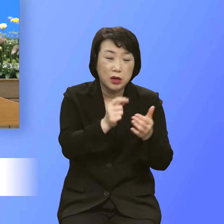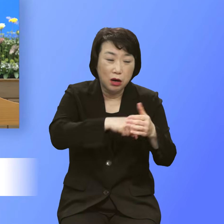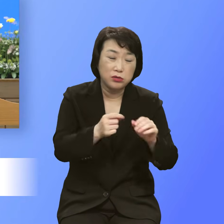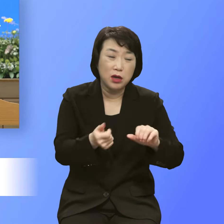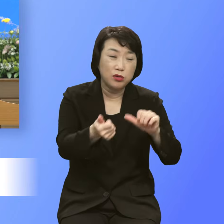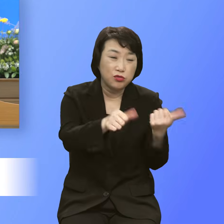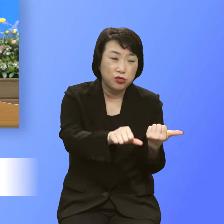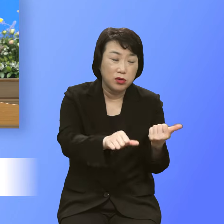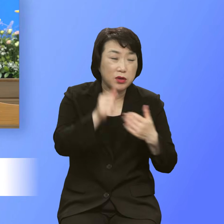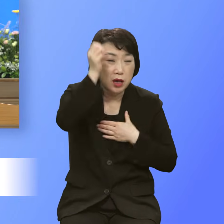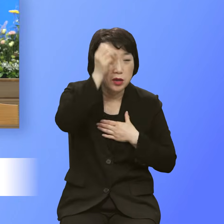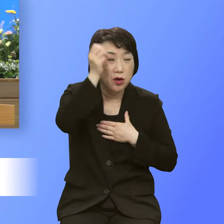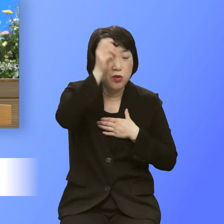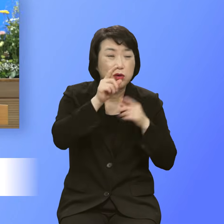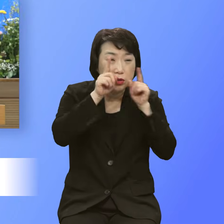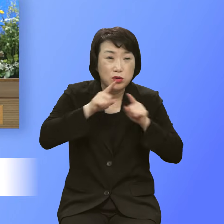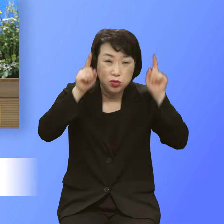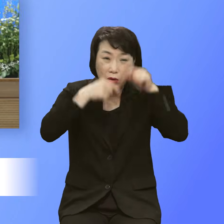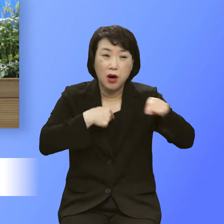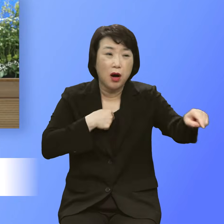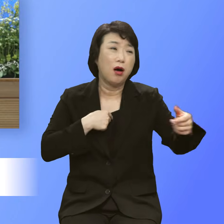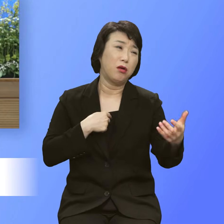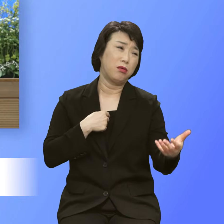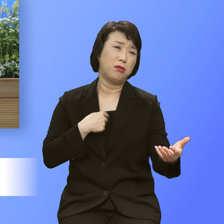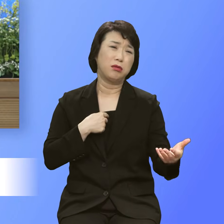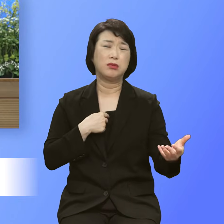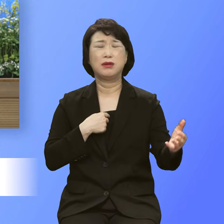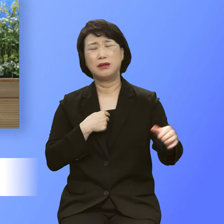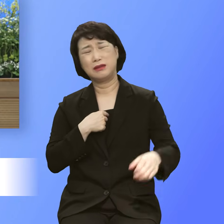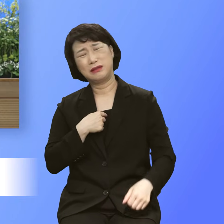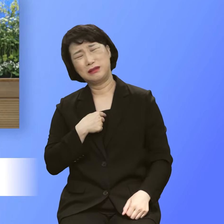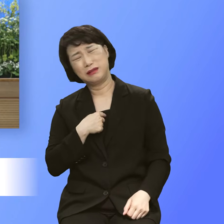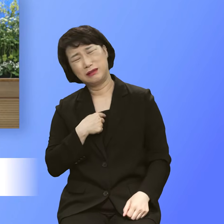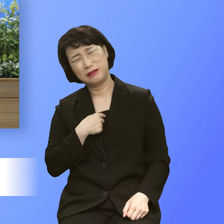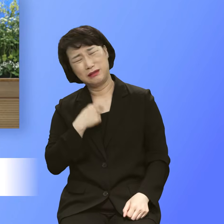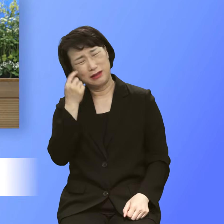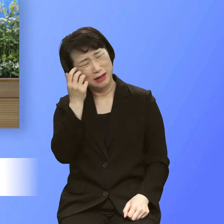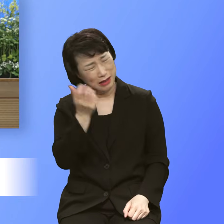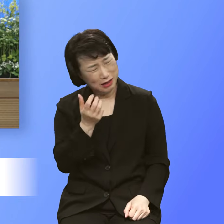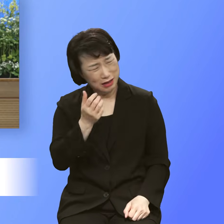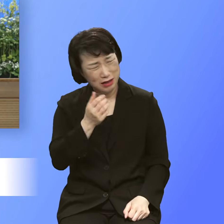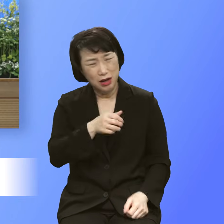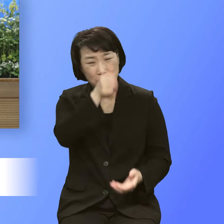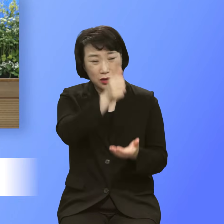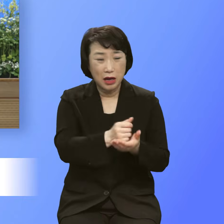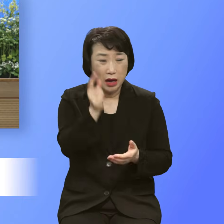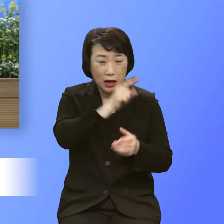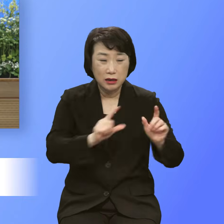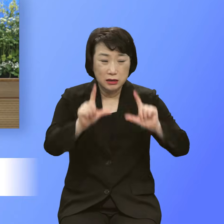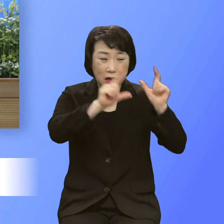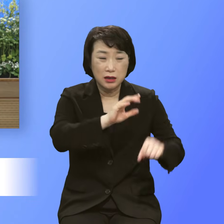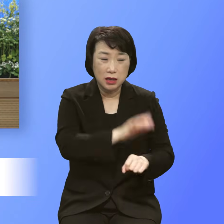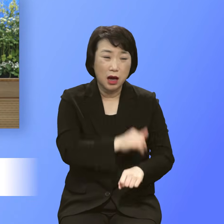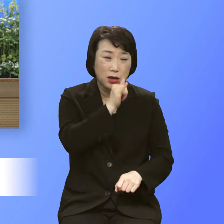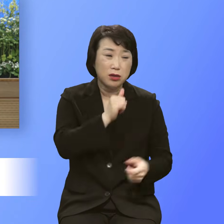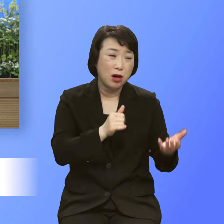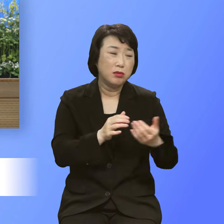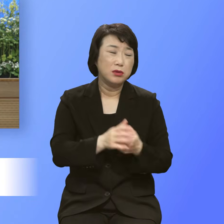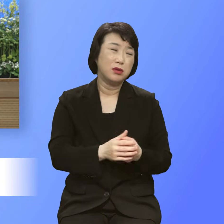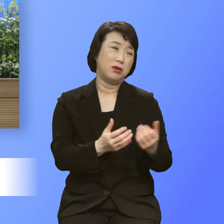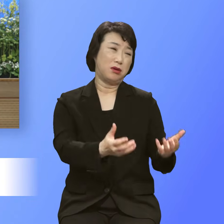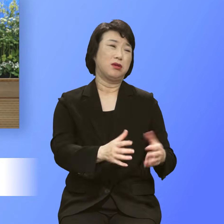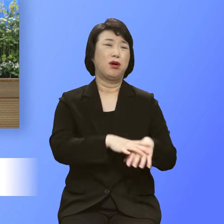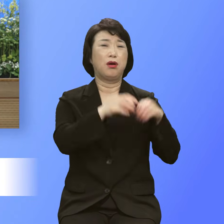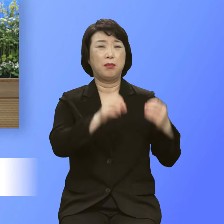사라지며 자기 영혼을 잔인하고 비참하게 지옥 보내는 처절한 잘못된 죄악 속에 사는 허구의